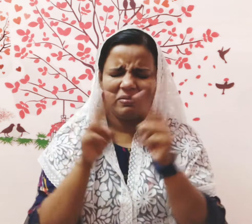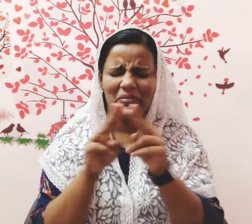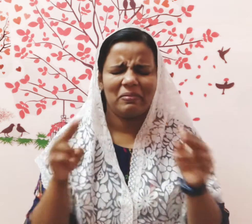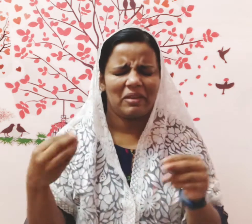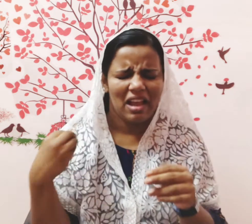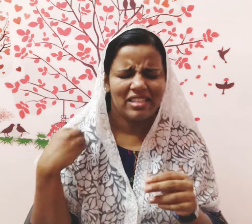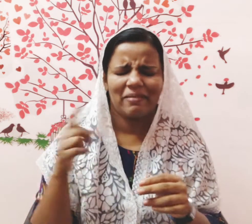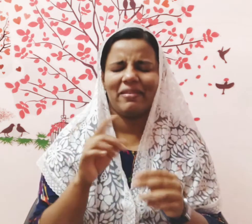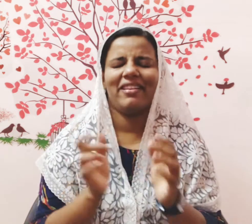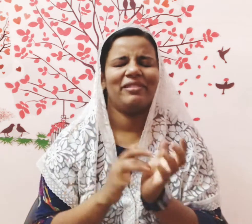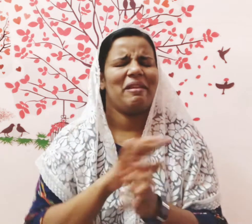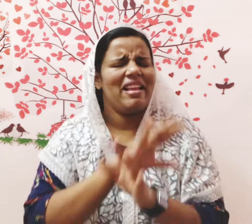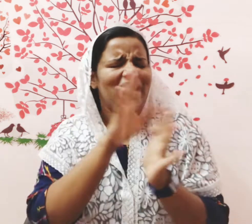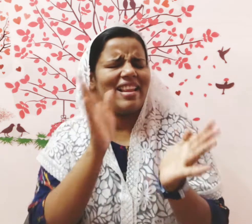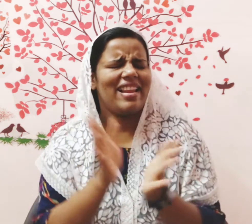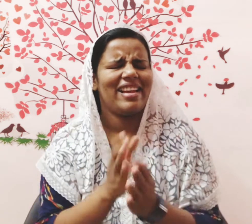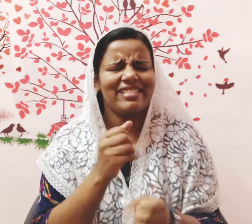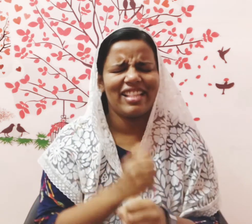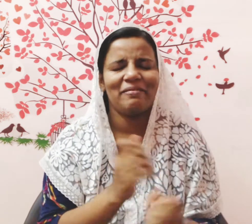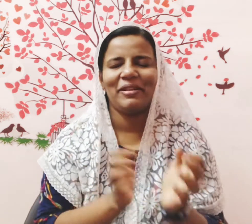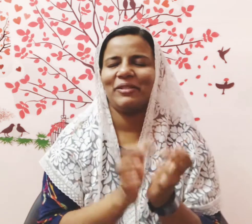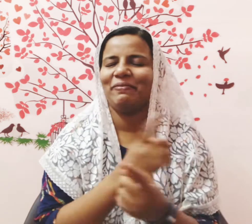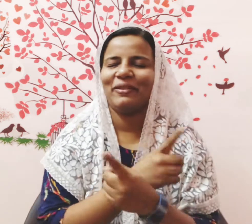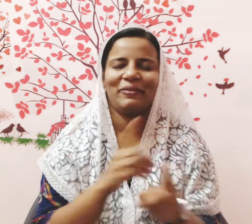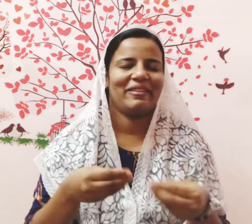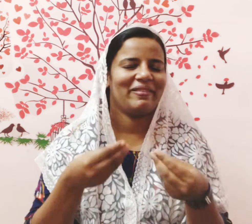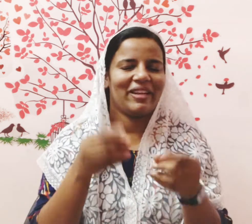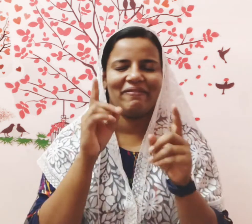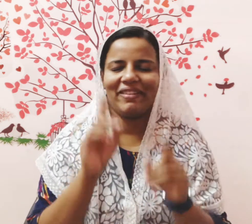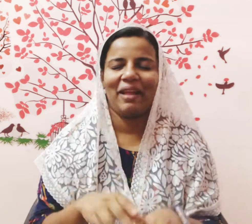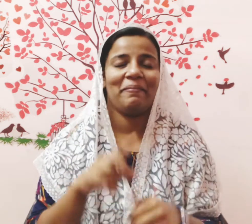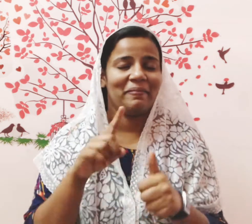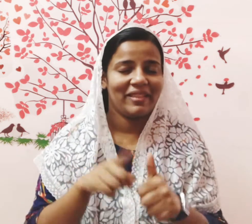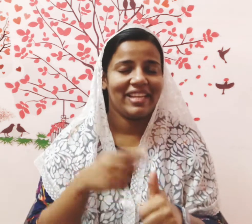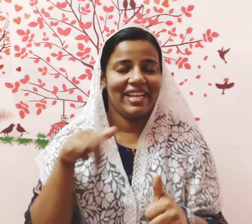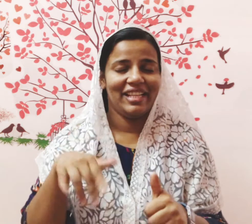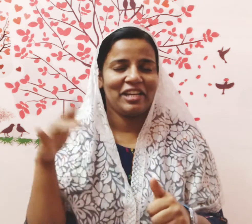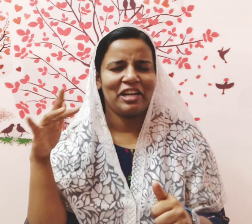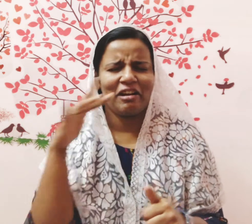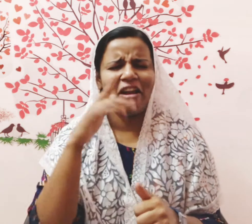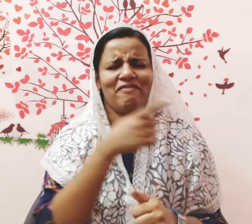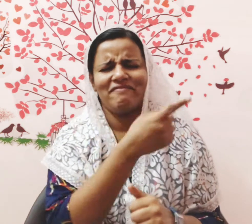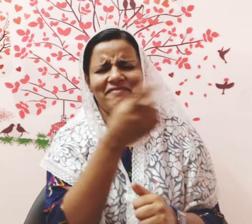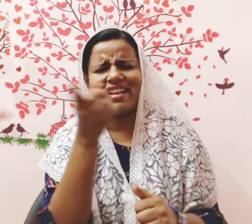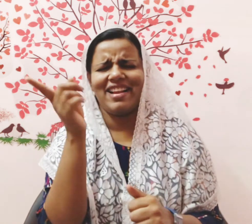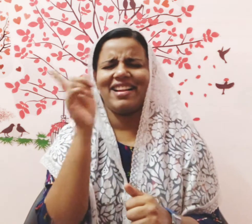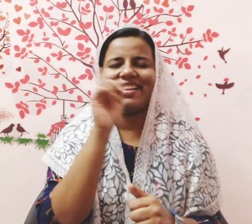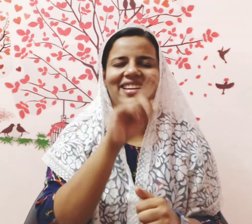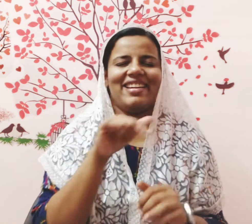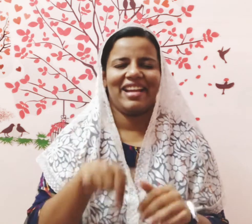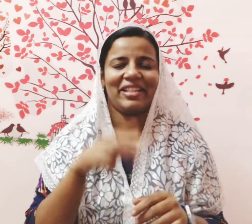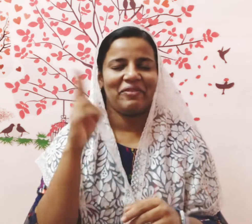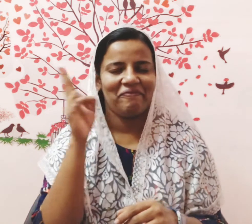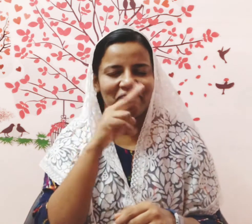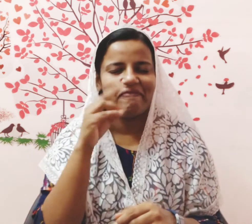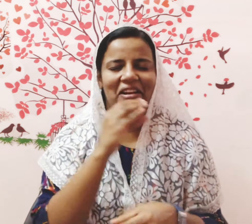ആമേൻ, എല്ലായിടത്തും ദൈവിക വിടുതൽ ഇന്ന് പകൽക്കാലം കാണുവാൻ കർത്താവ് സഹായിക്കണമേ. പ്രത്യേകിച്ച് ഞങ്ങൾ മിഡിൽ ഈസ്റ്റിന് വേണ്ടി പ്രാർത്ഥിക്കുന്നു. ഈ ഇന്നത്തെ വെള്ളിയാഴ്ച